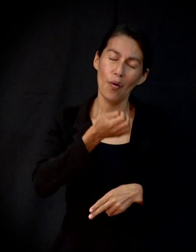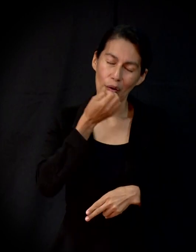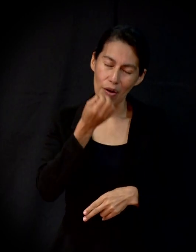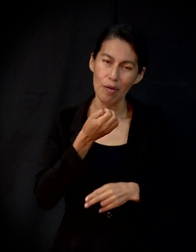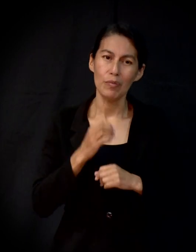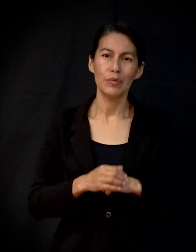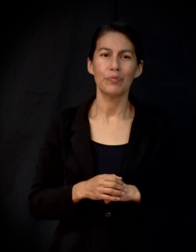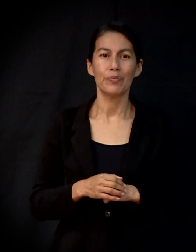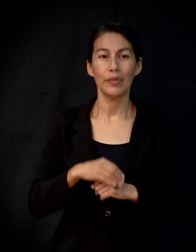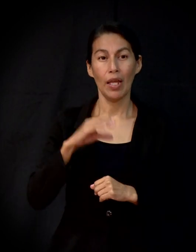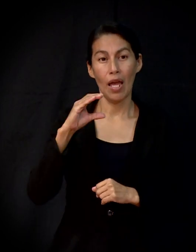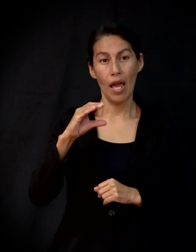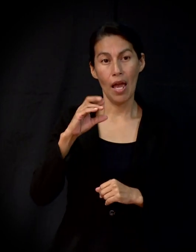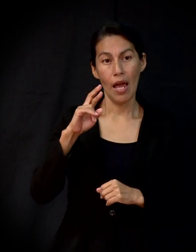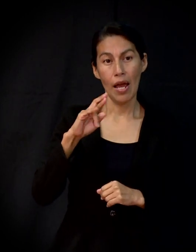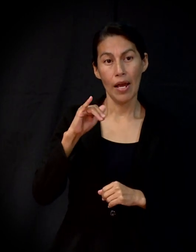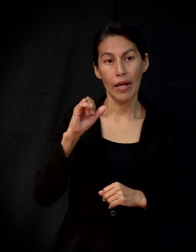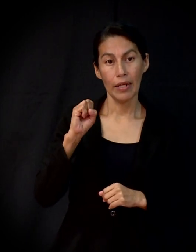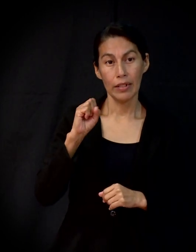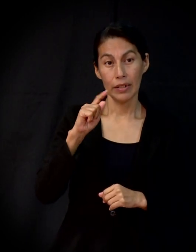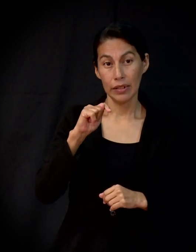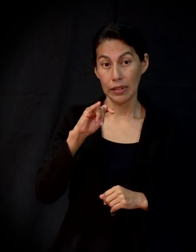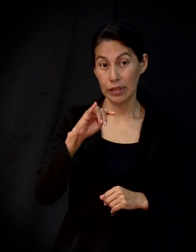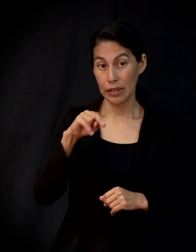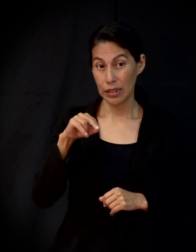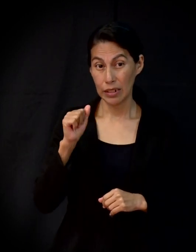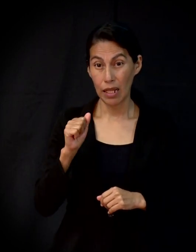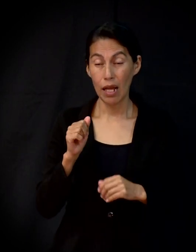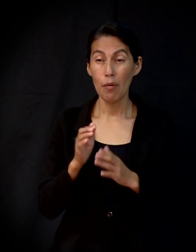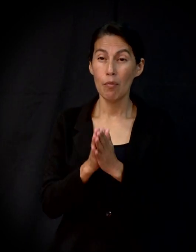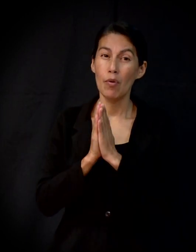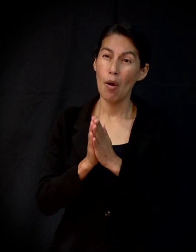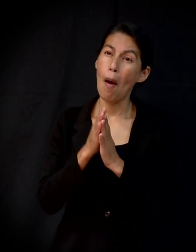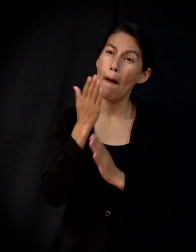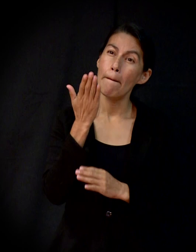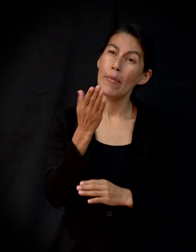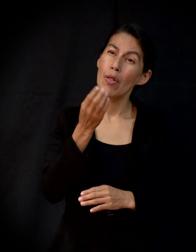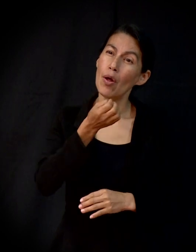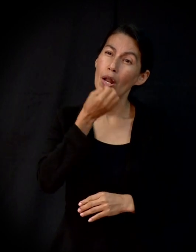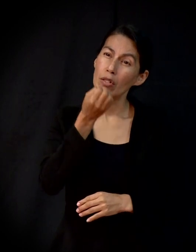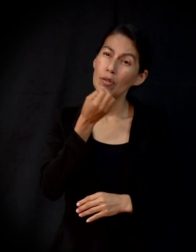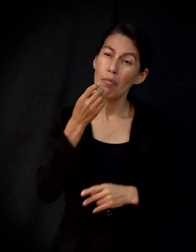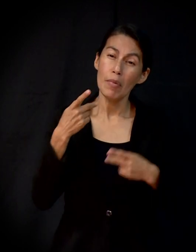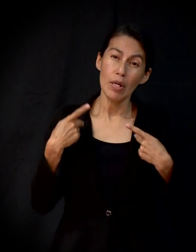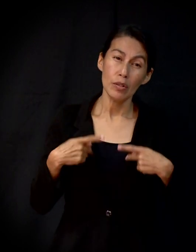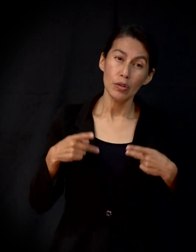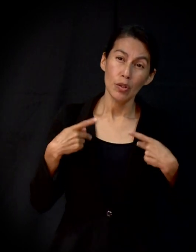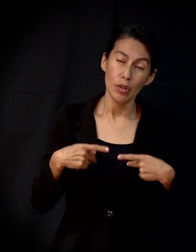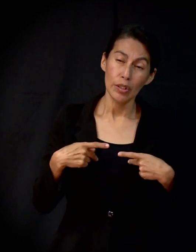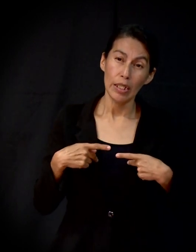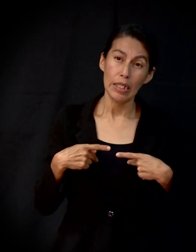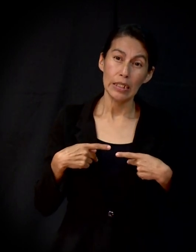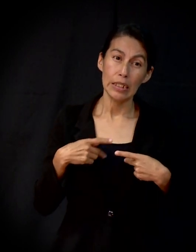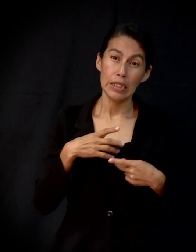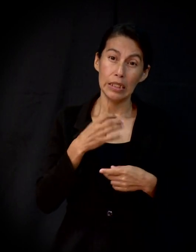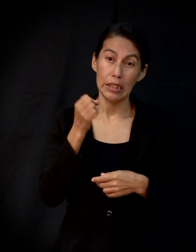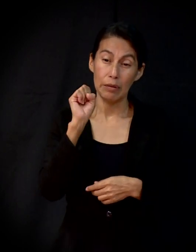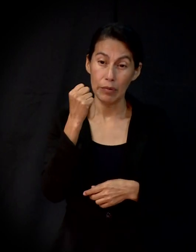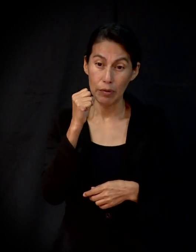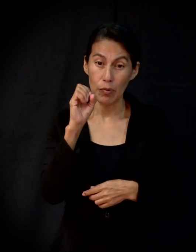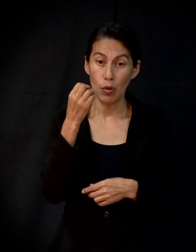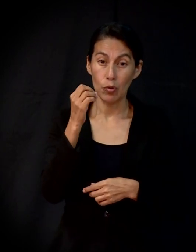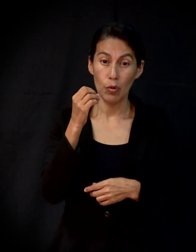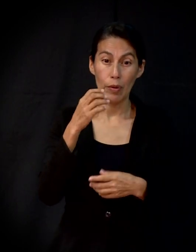Cristina, orar por las mujeres que van a dar a luz en septiembre y octubre. Claro que sí, orar por las personas que